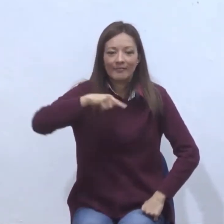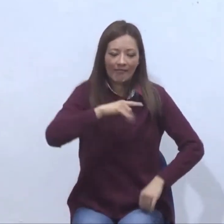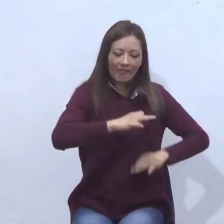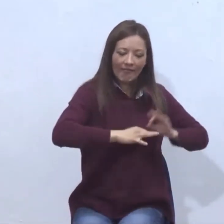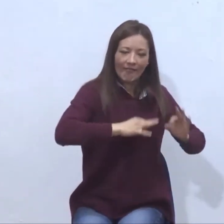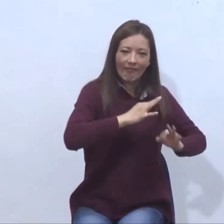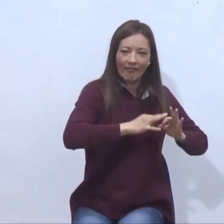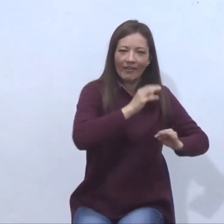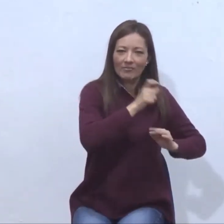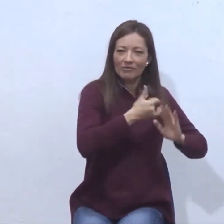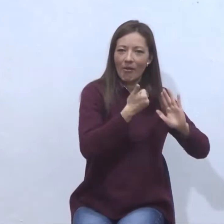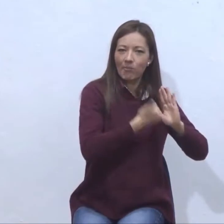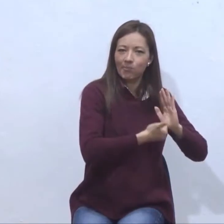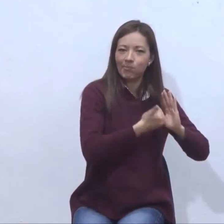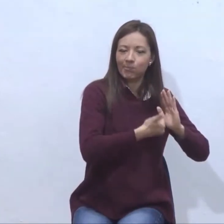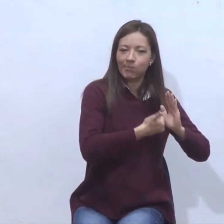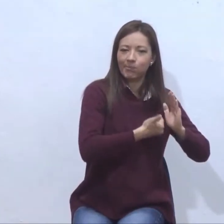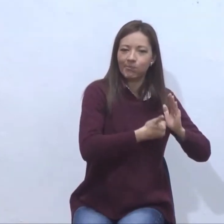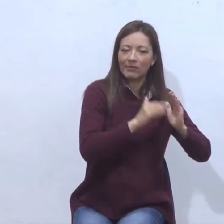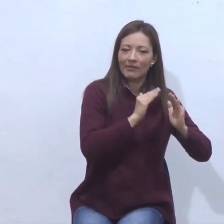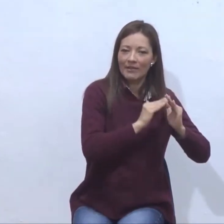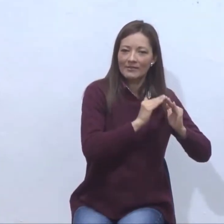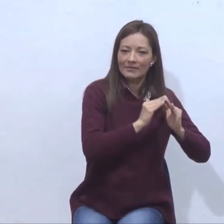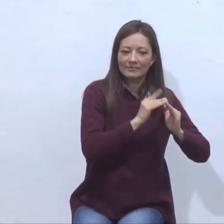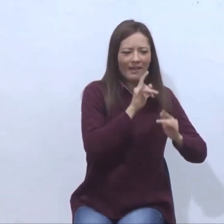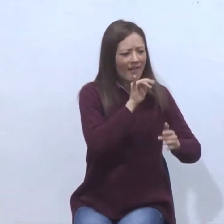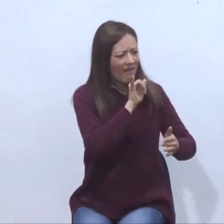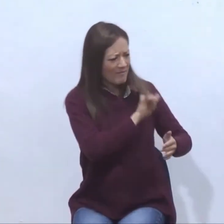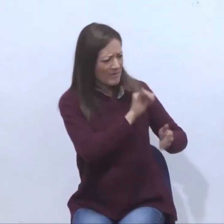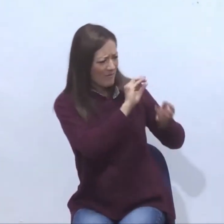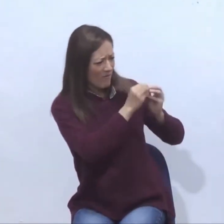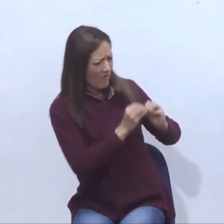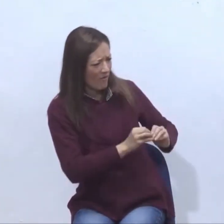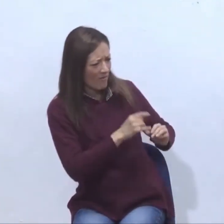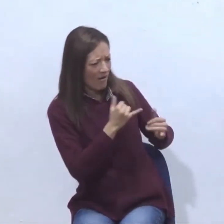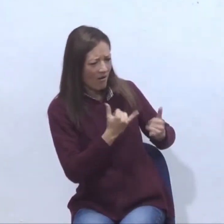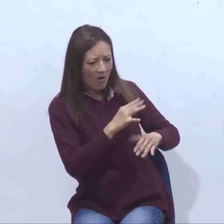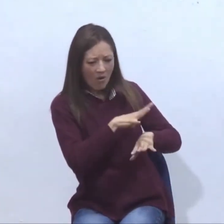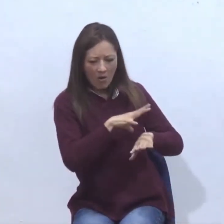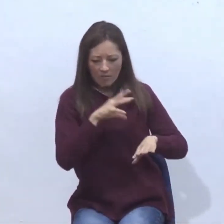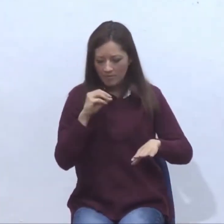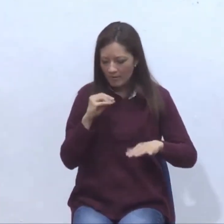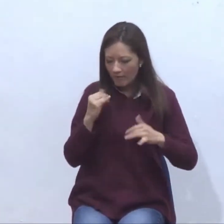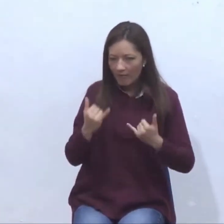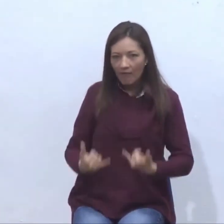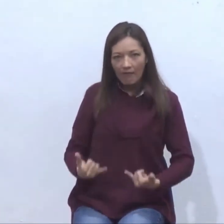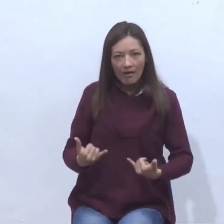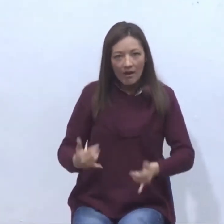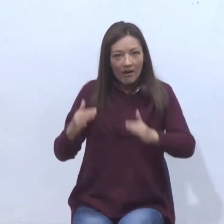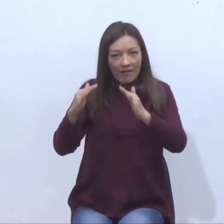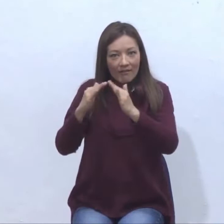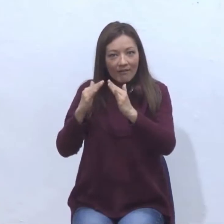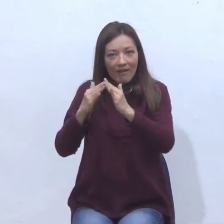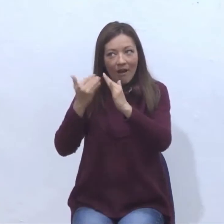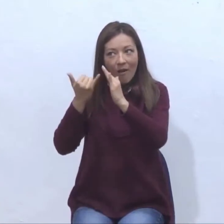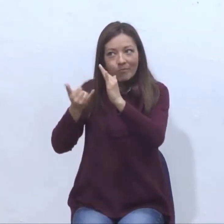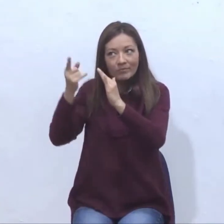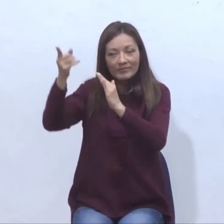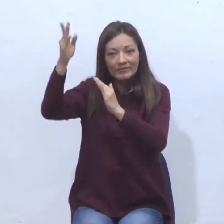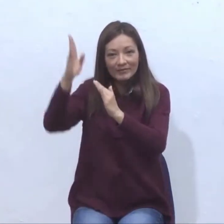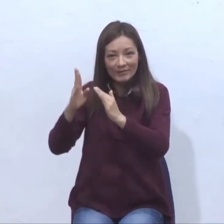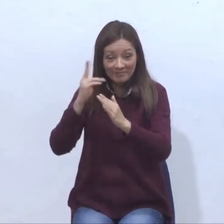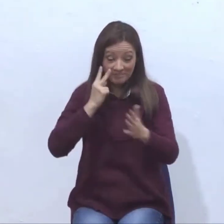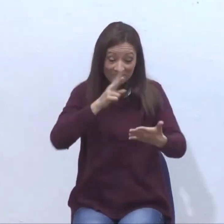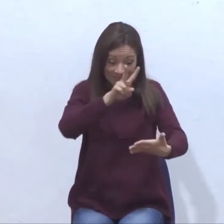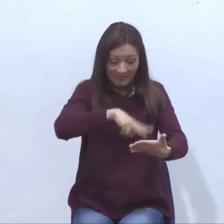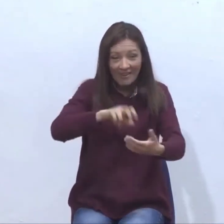Así que de esa misma forma nosotros hoy estamos en la casa del Señor. Cuando leíamos el Salmo